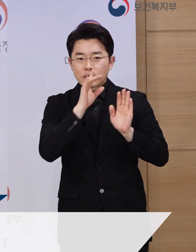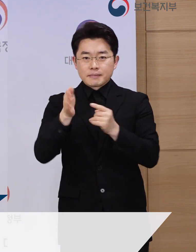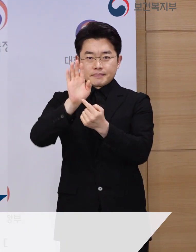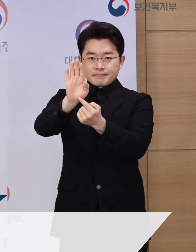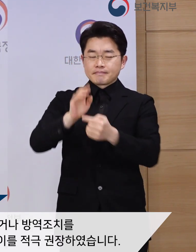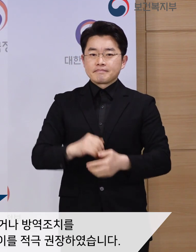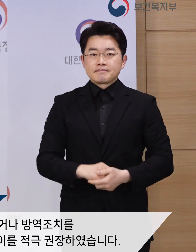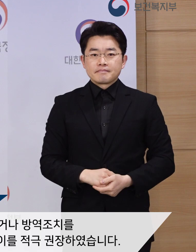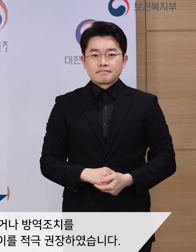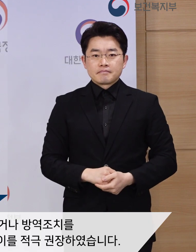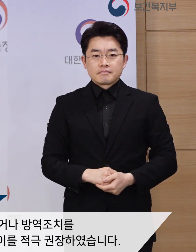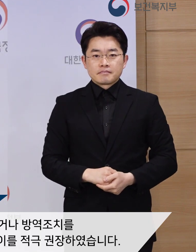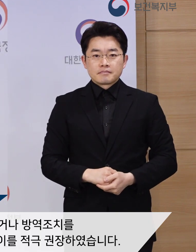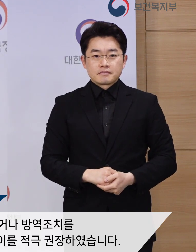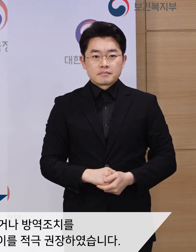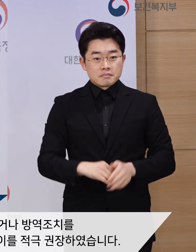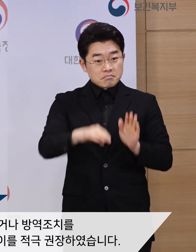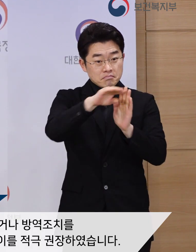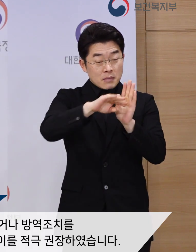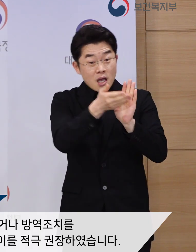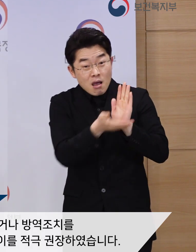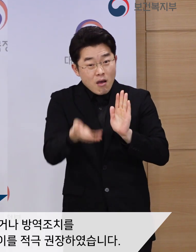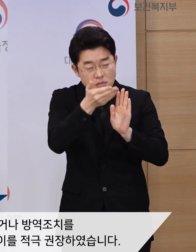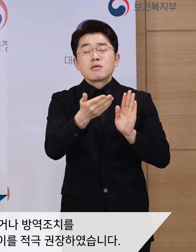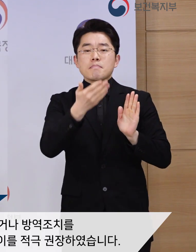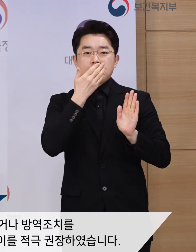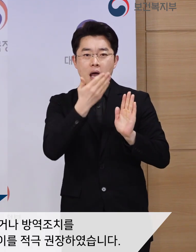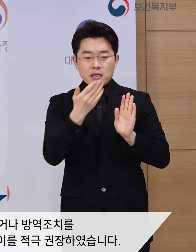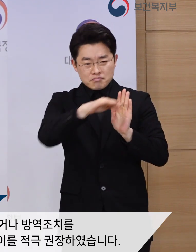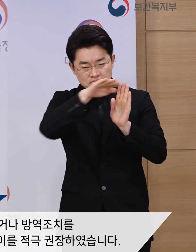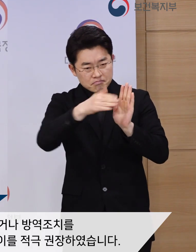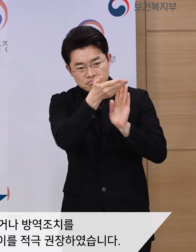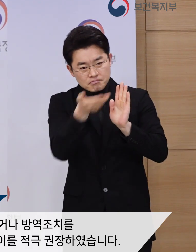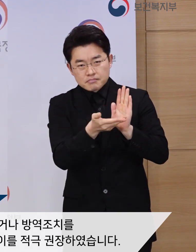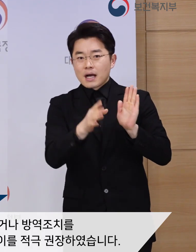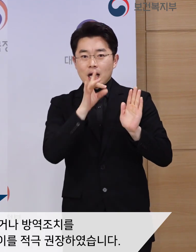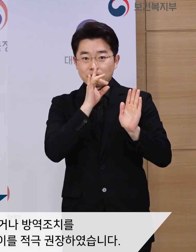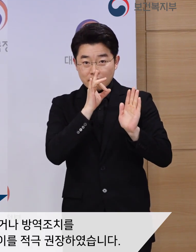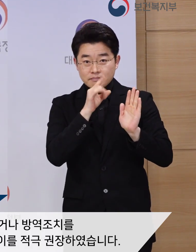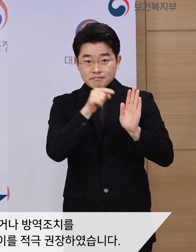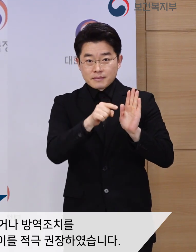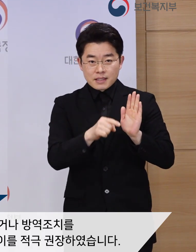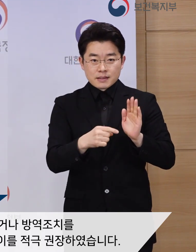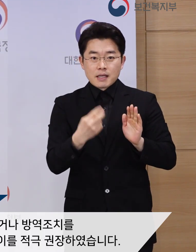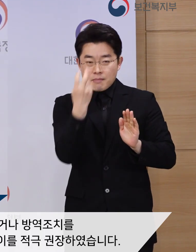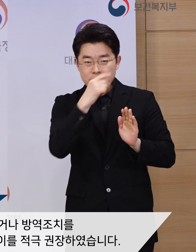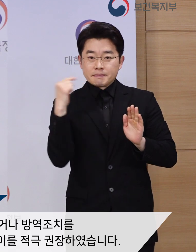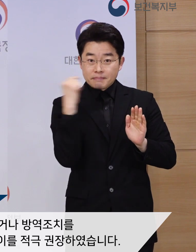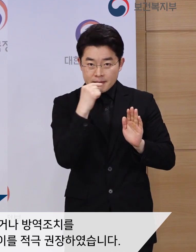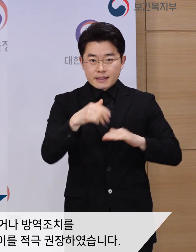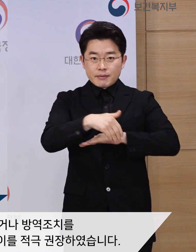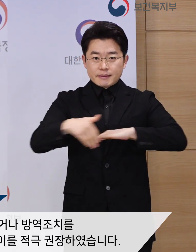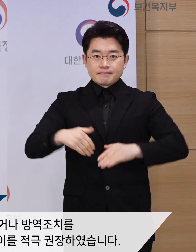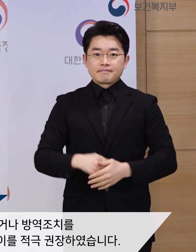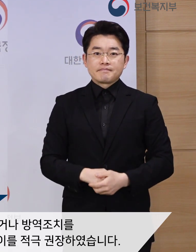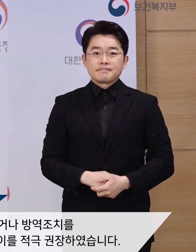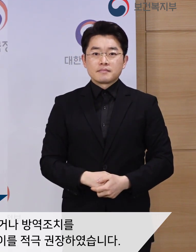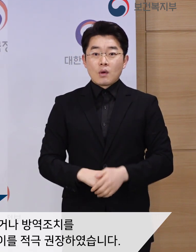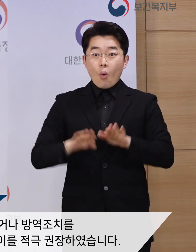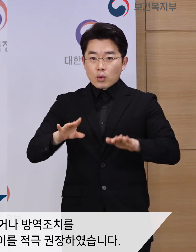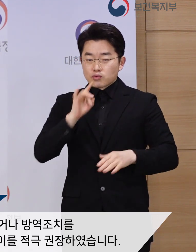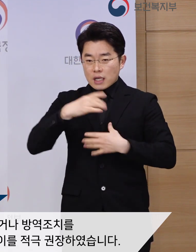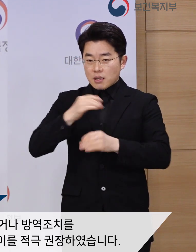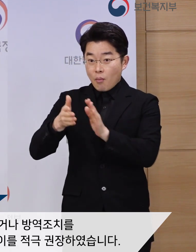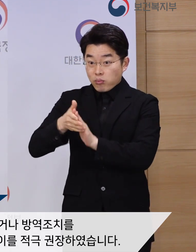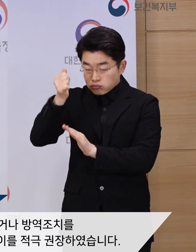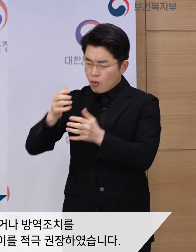없습니다. 지자체별로 자체적으로 거리두기를 상향 조정하거나 방역 조치를 강화는 할 수 있습니다.